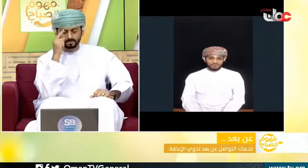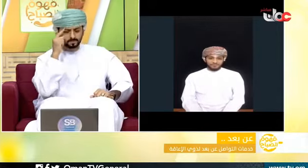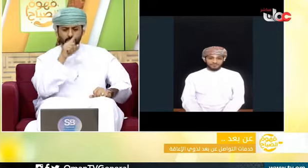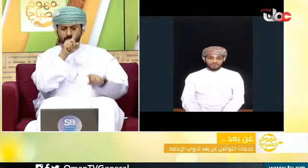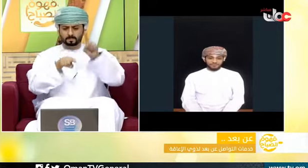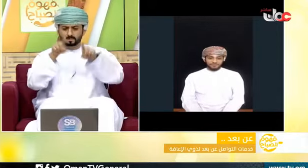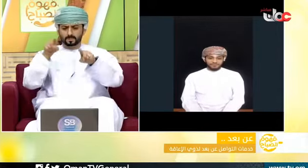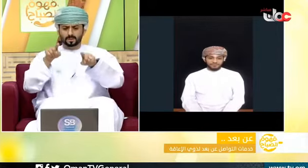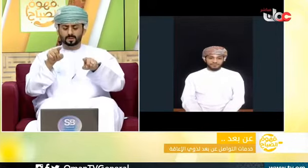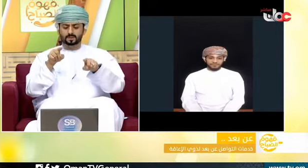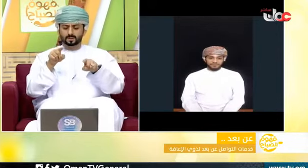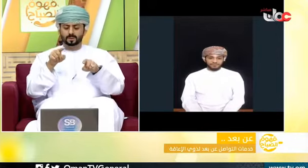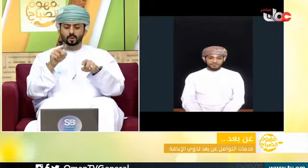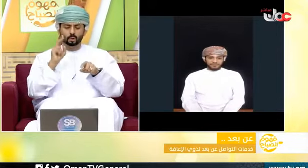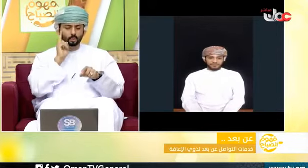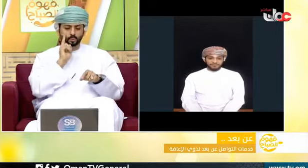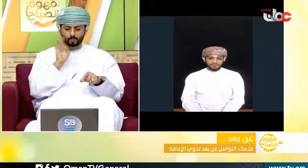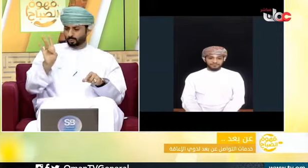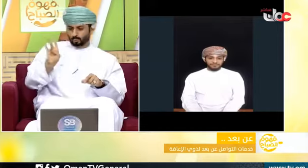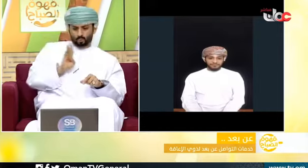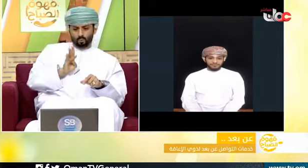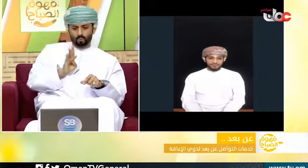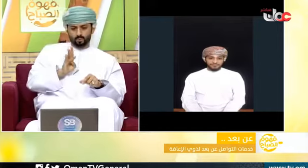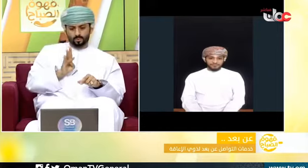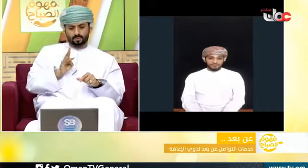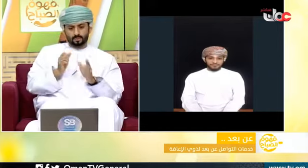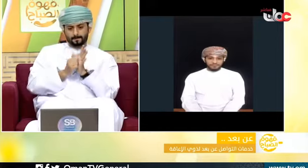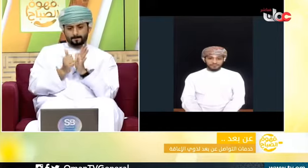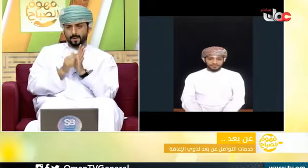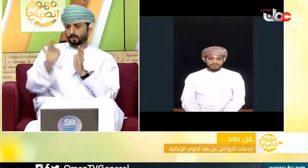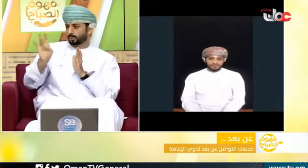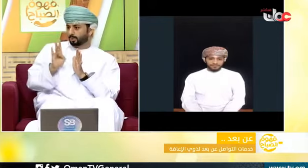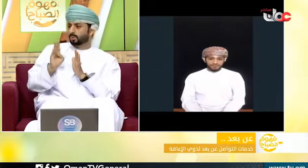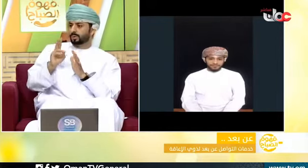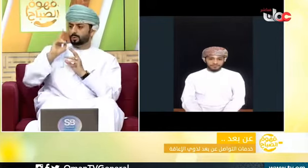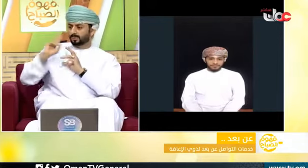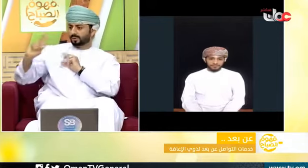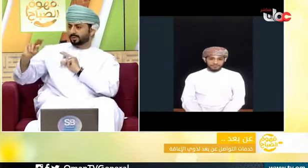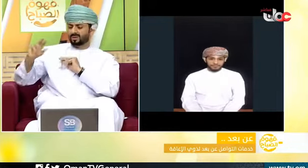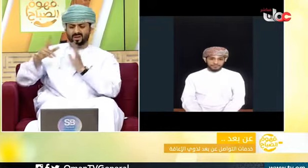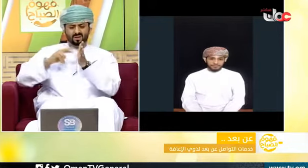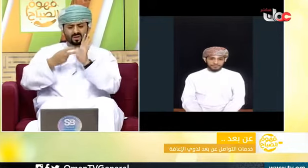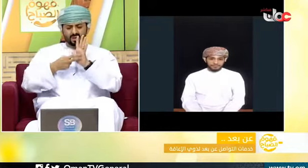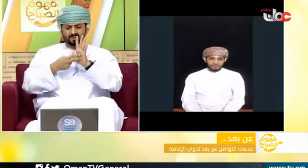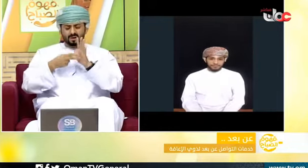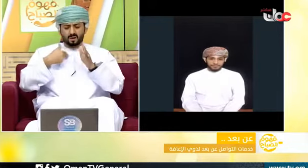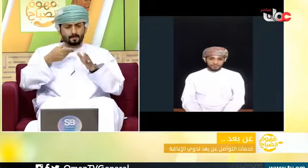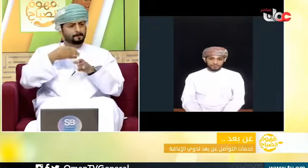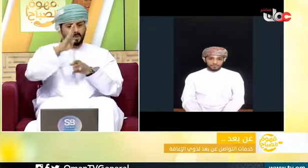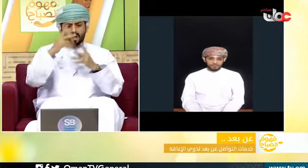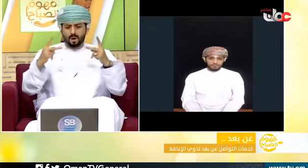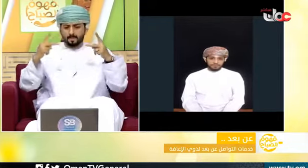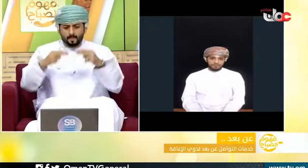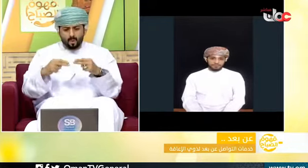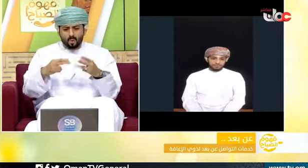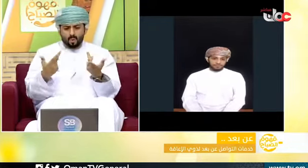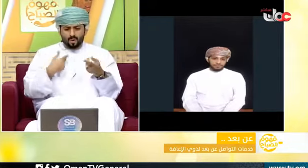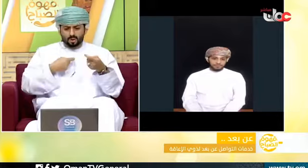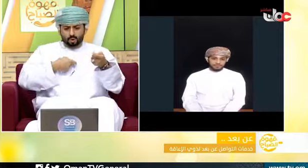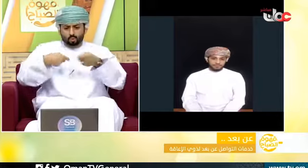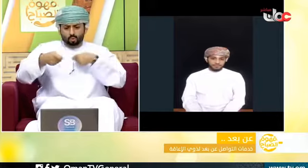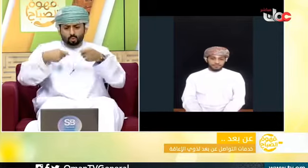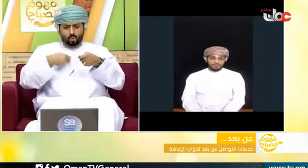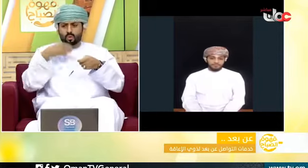سؤالي التالي، بعض الأشخاص الصم لما يكون يعني في في البيت